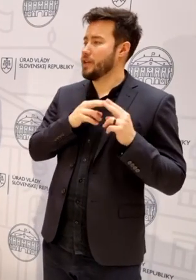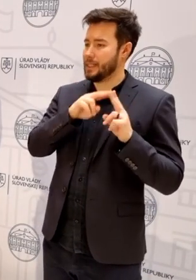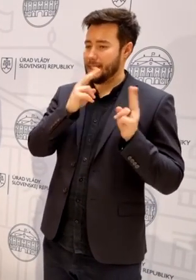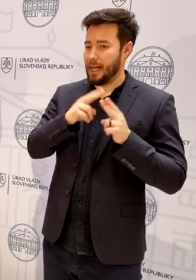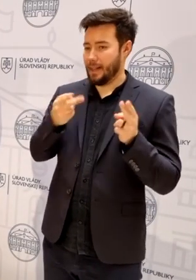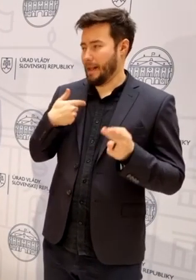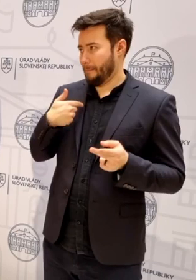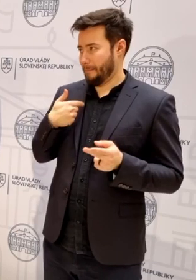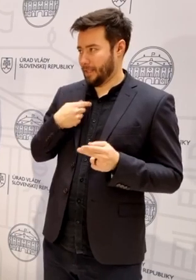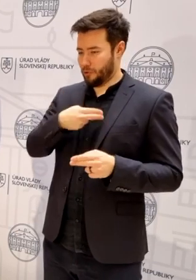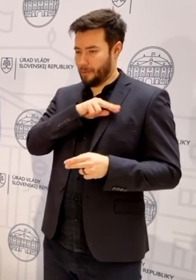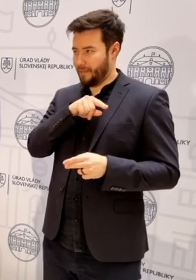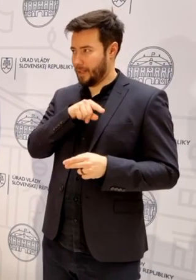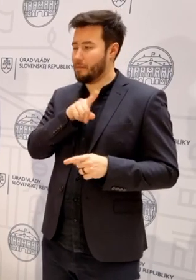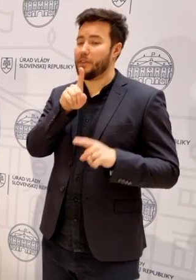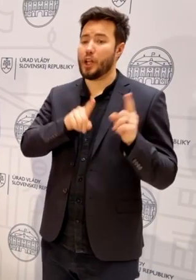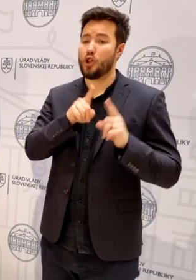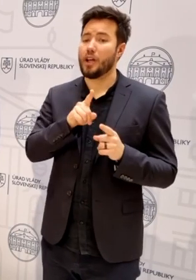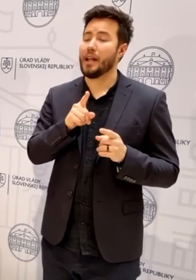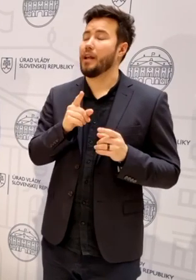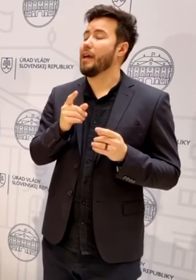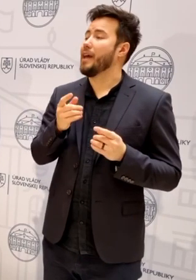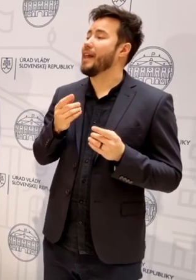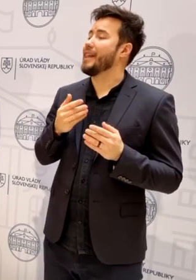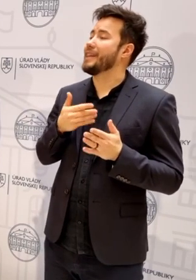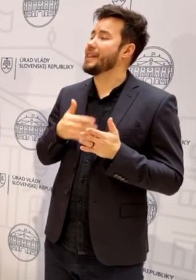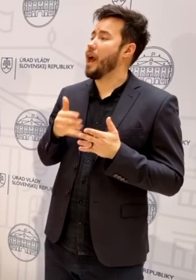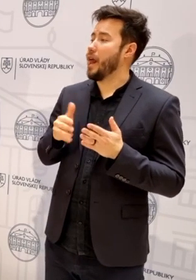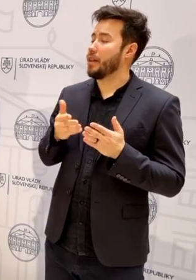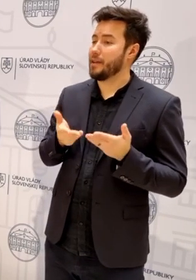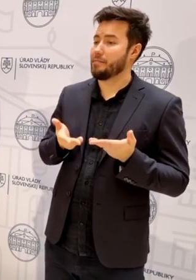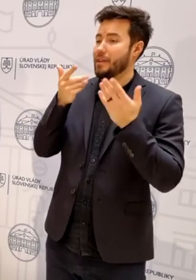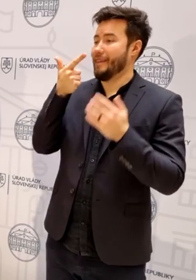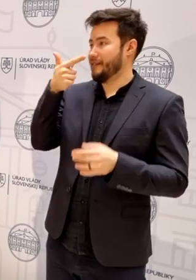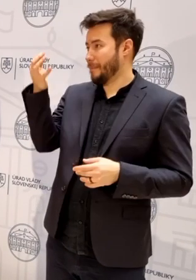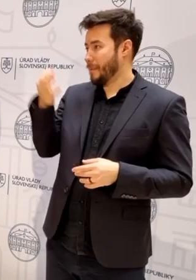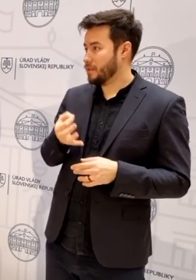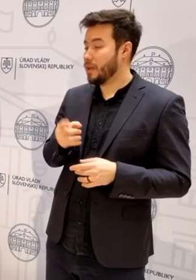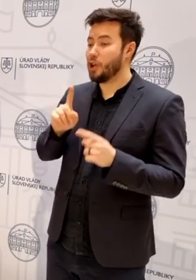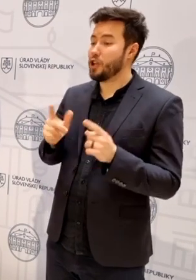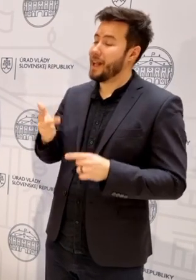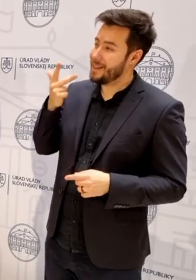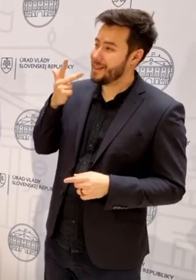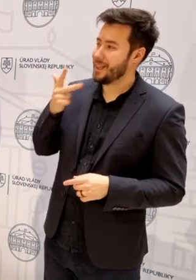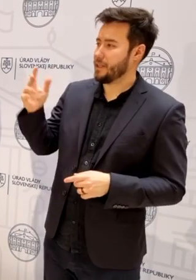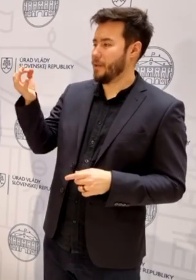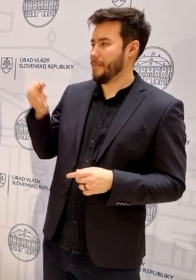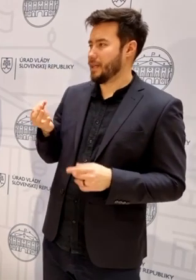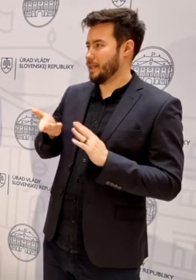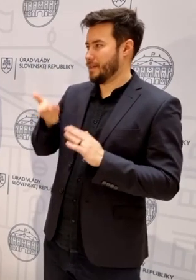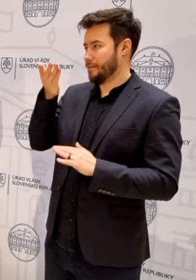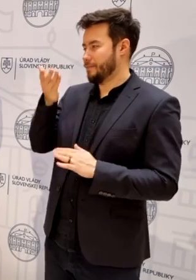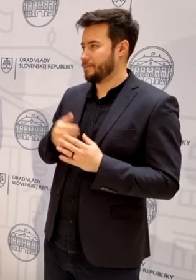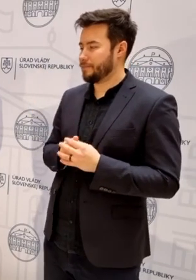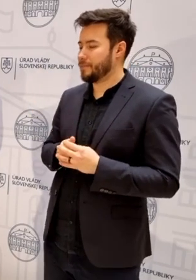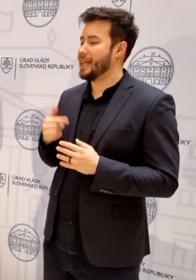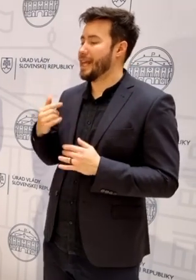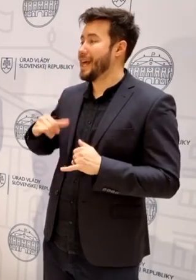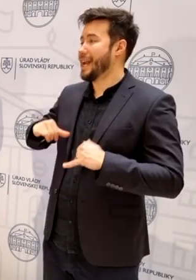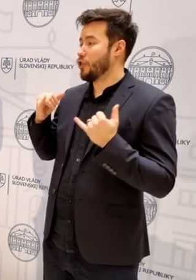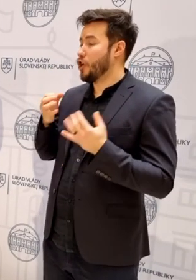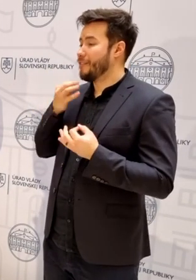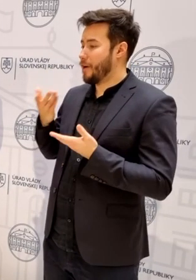tie zvýšené náklady majú, niektorí majú náraz o 2%, niektorí o 300%, takže a pokiaľ teda mám správne informácie, dneska z rána my